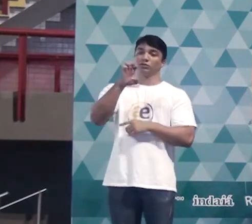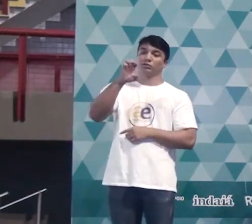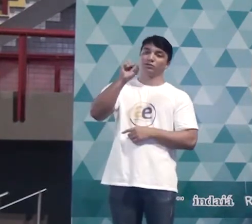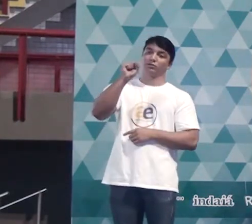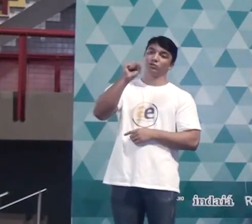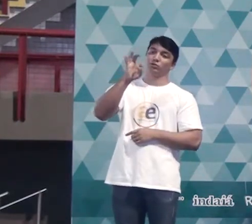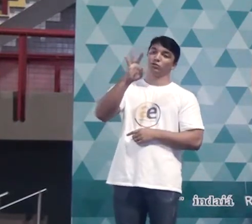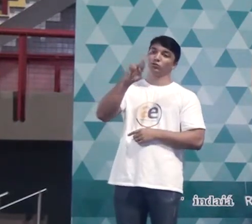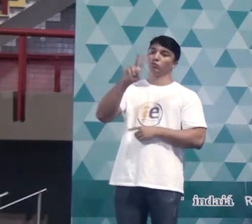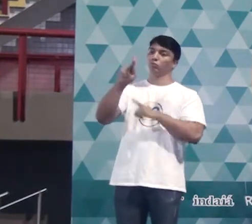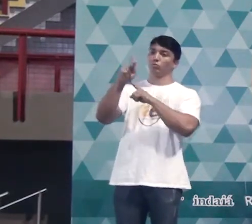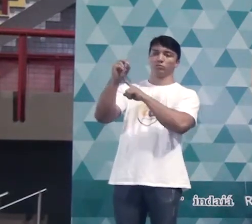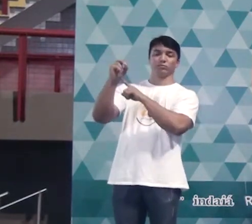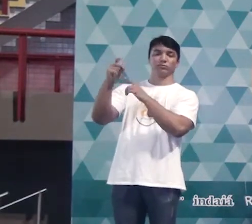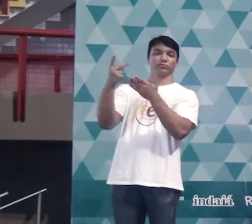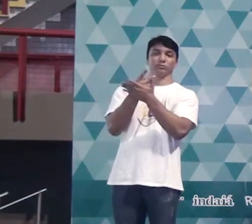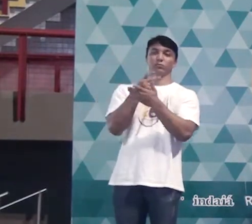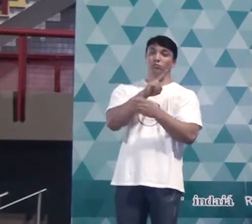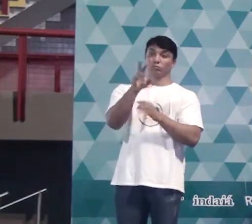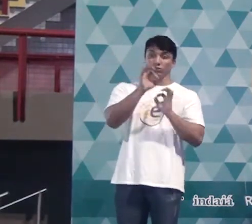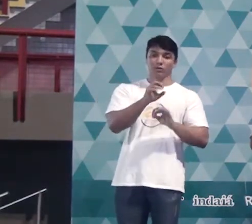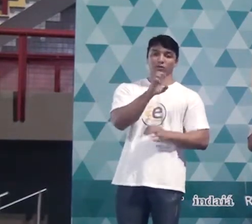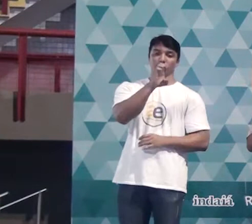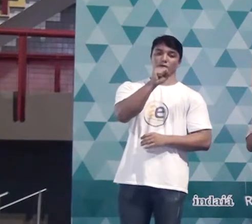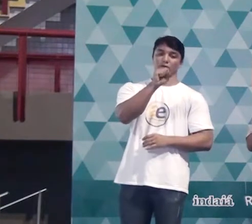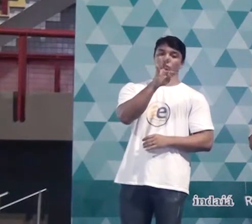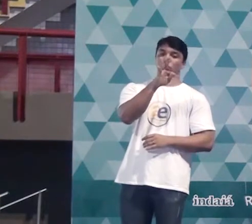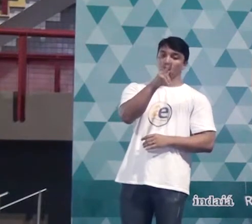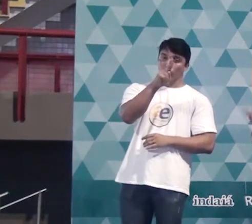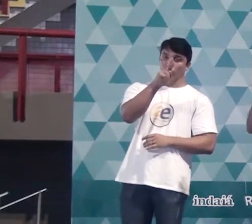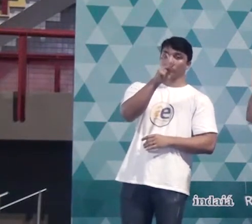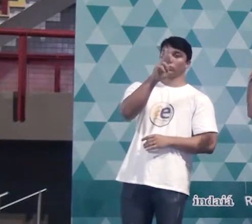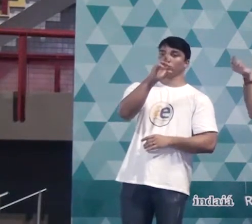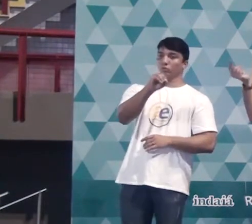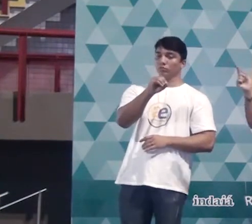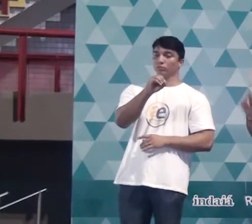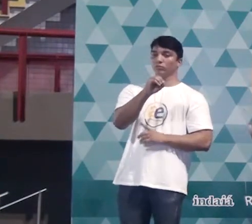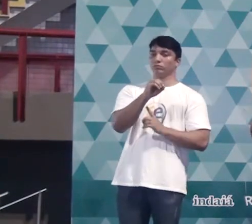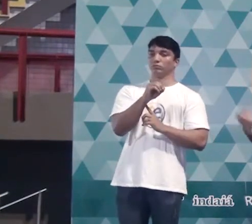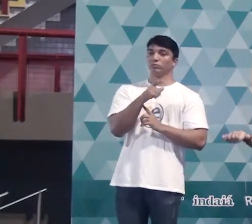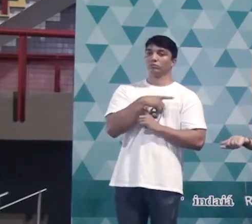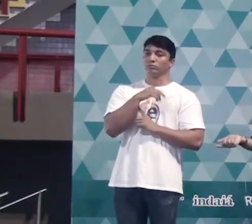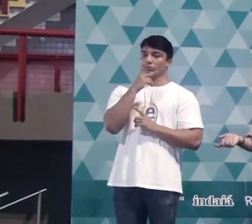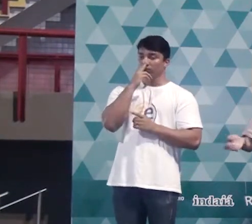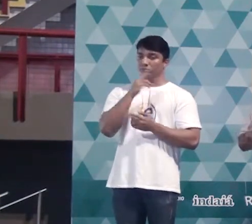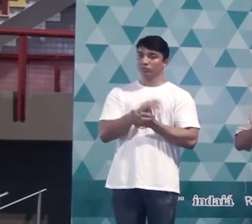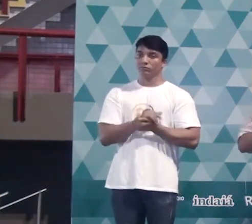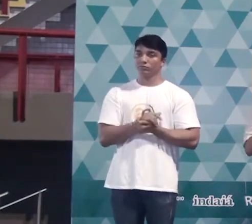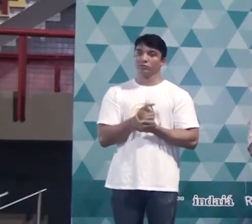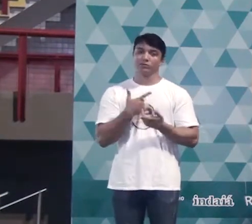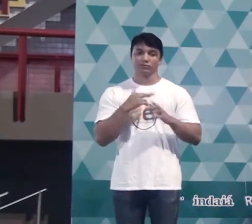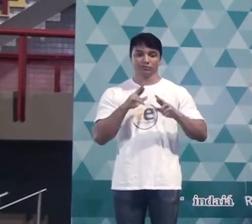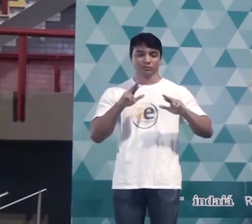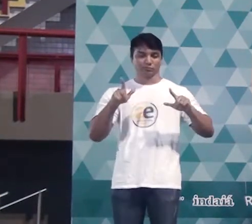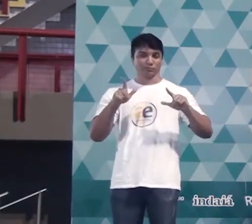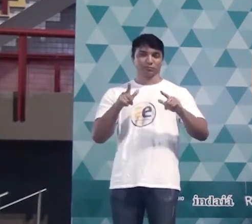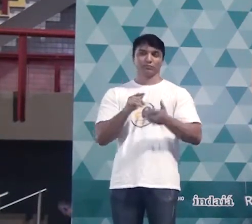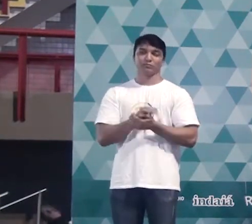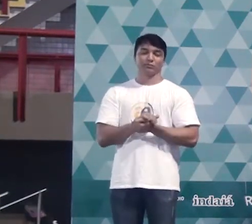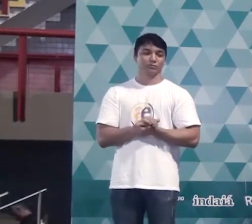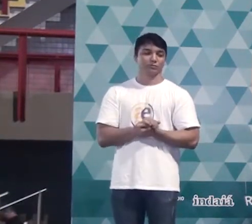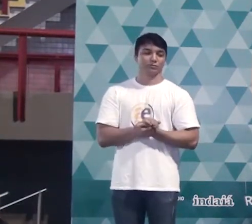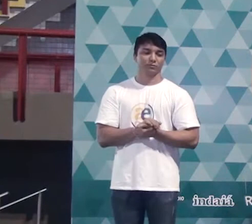Estupro nada, filho. É estupro, tá? Tem gente que pensa que é uma torneira e fala estrompa ainda, né? Mas vamos